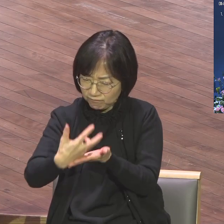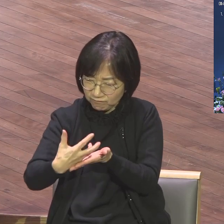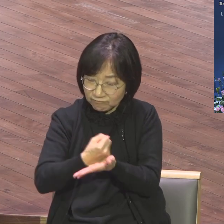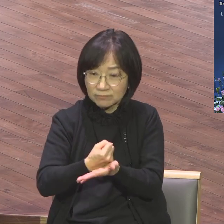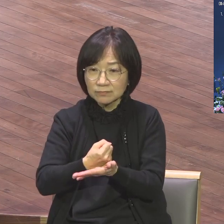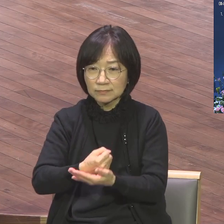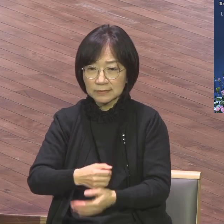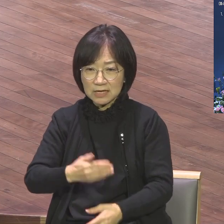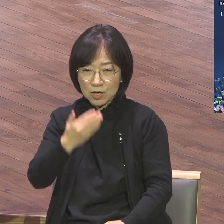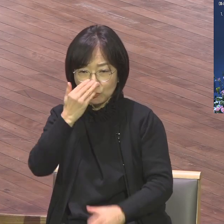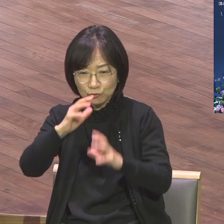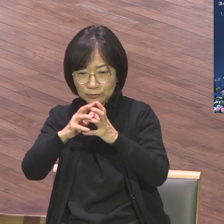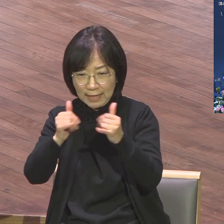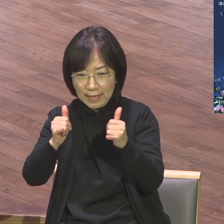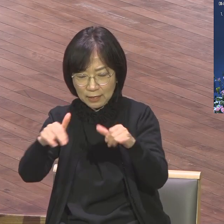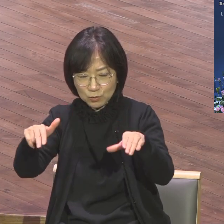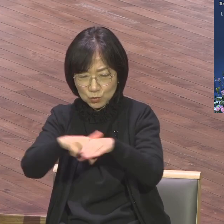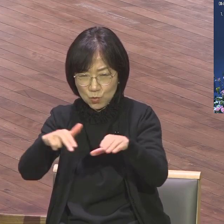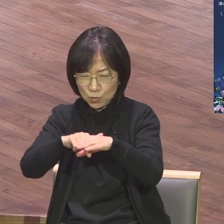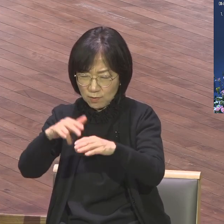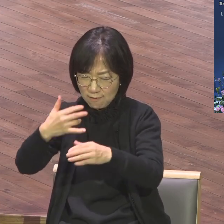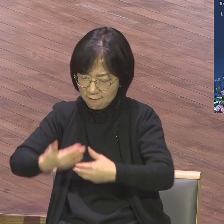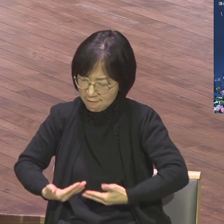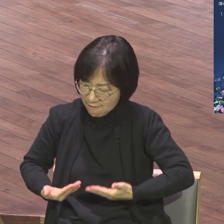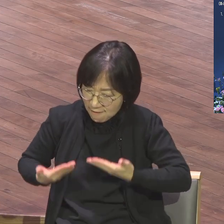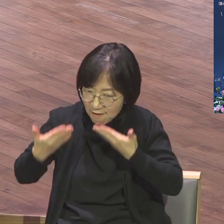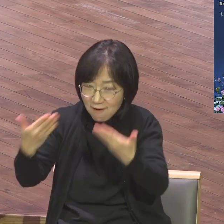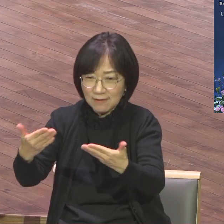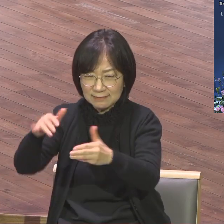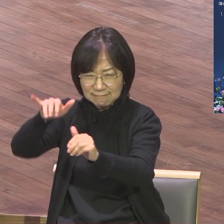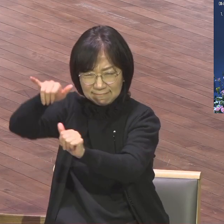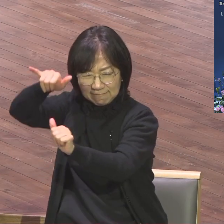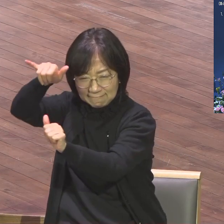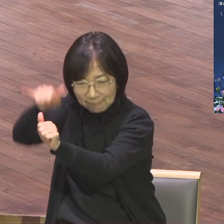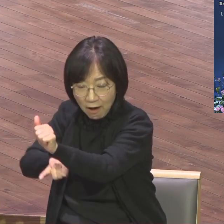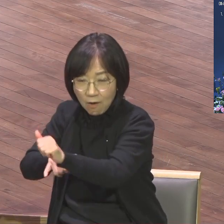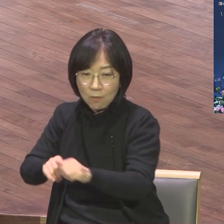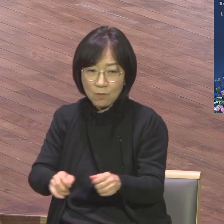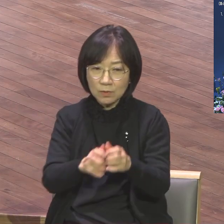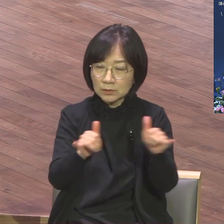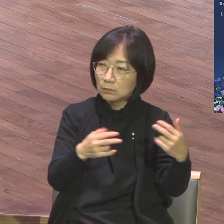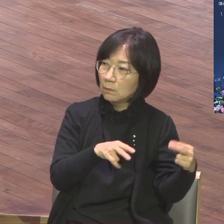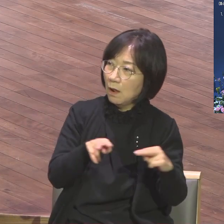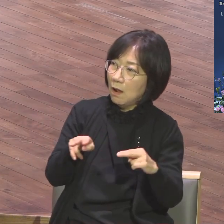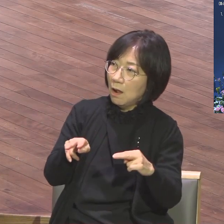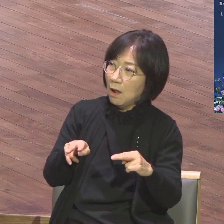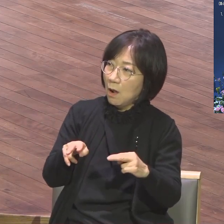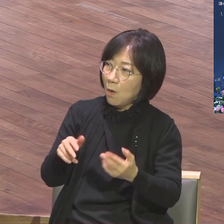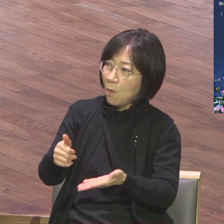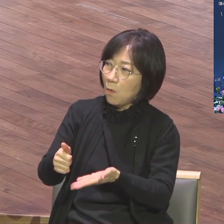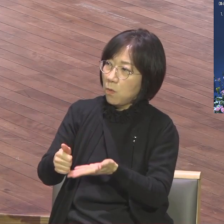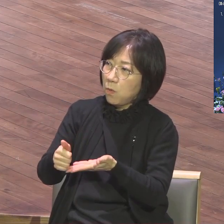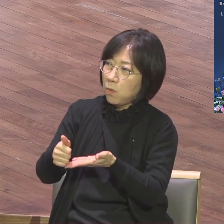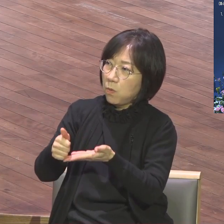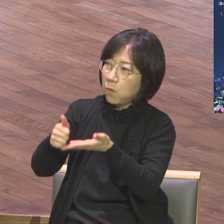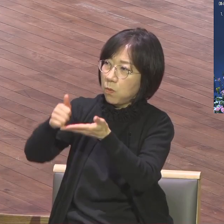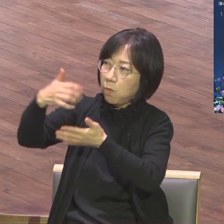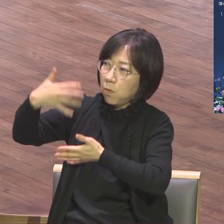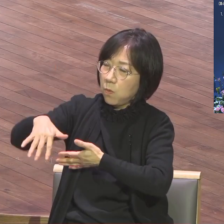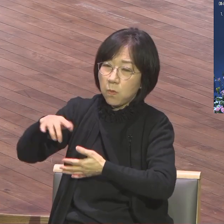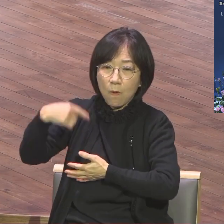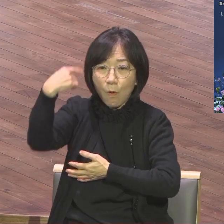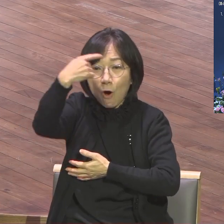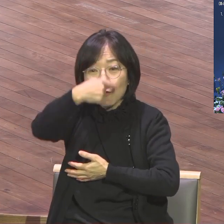유대교에 철저히 헌신한 사람, 유대교 모든 사람이 존경하는 이러한